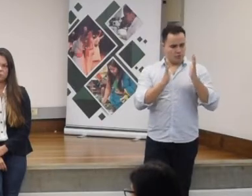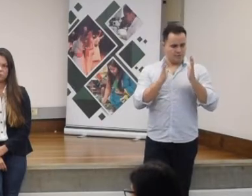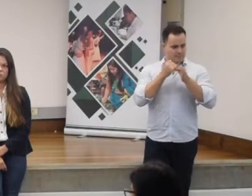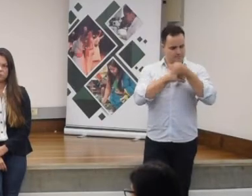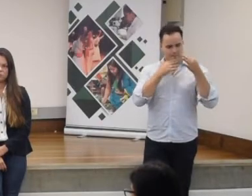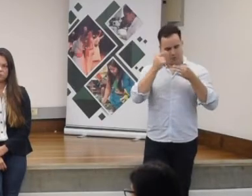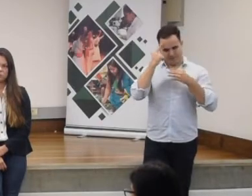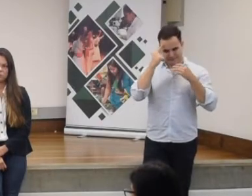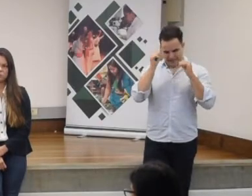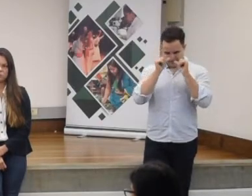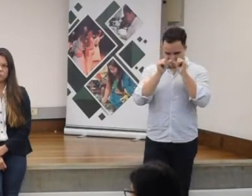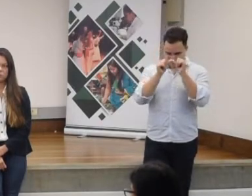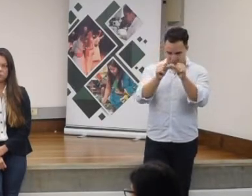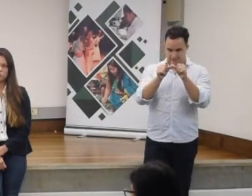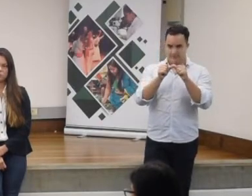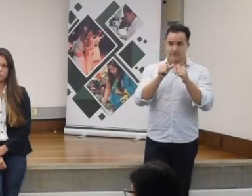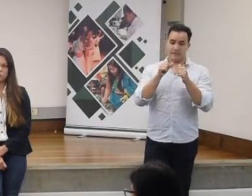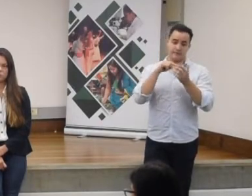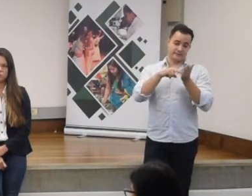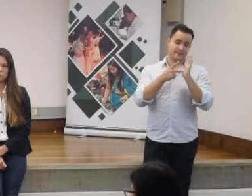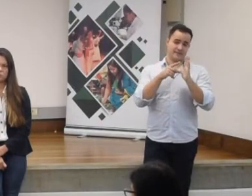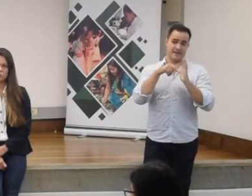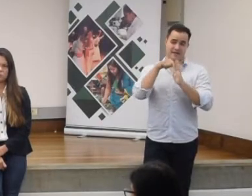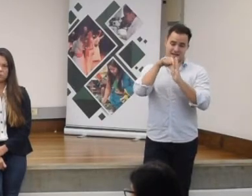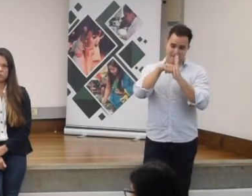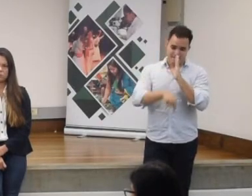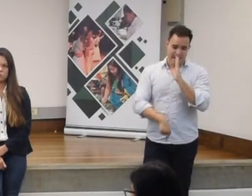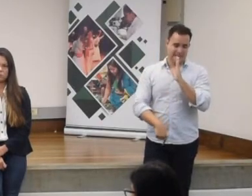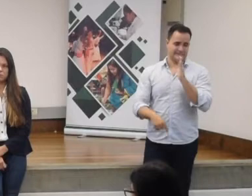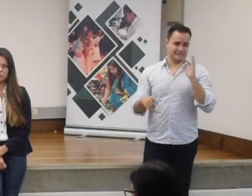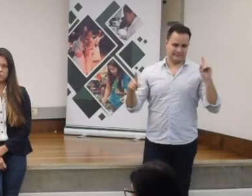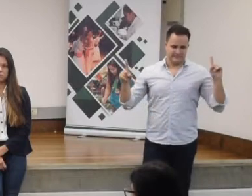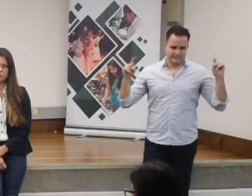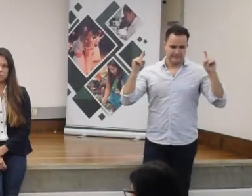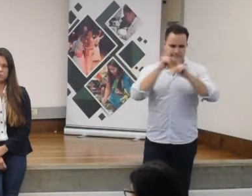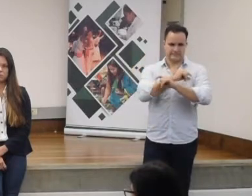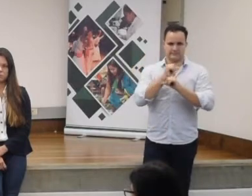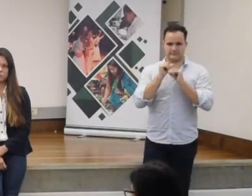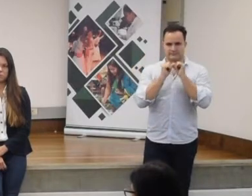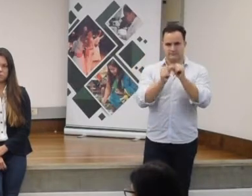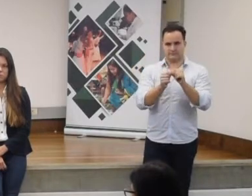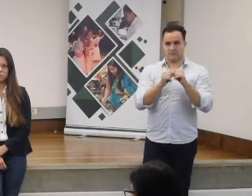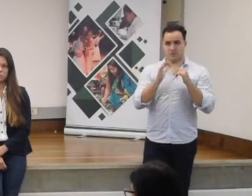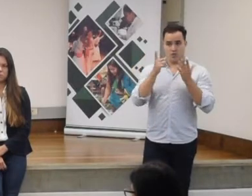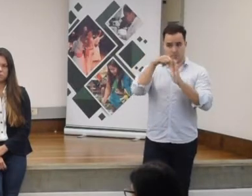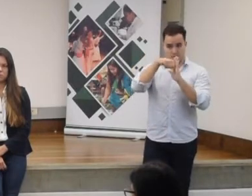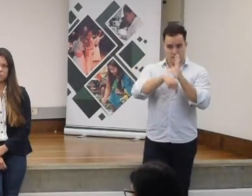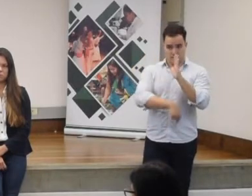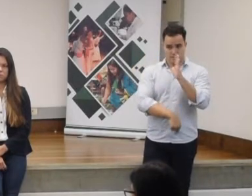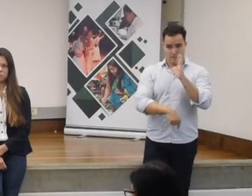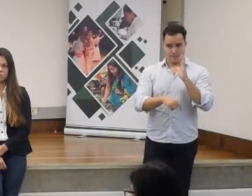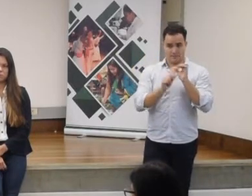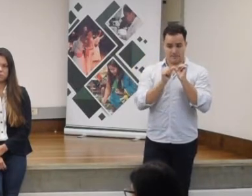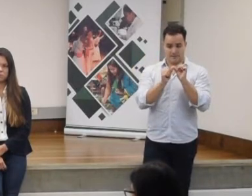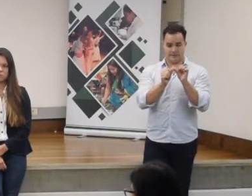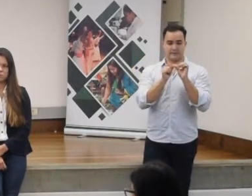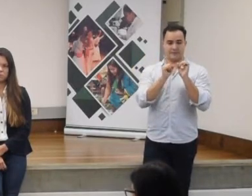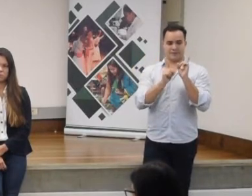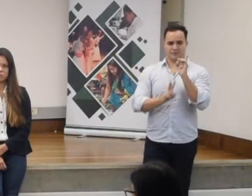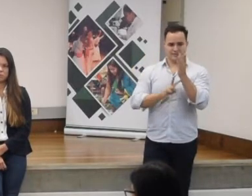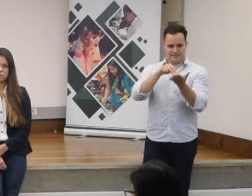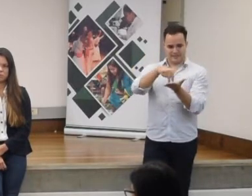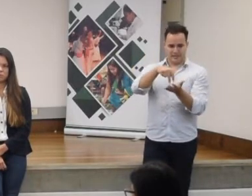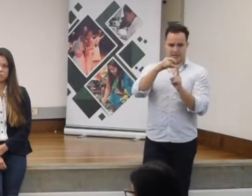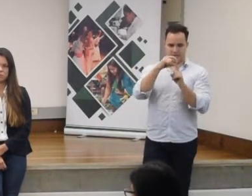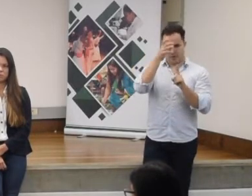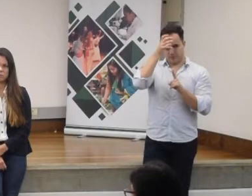a profundizar más ese tema de permanencia. Y yo creo que una forma de profundizarlo es la permanencia con dignidad.